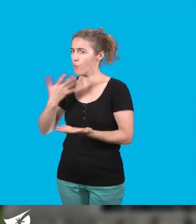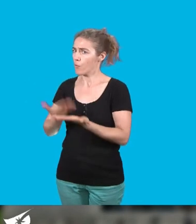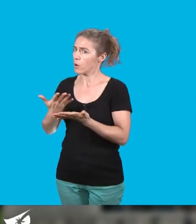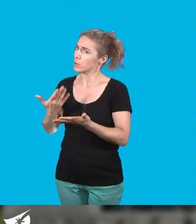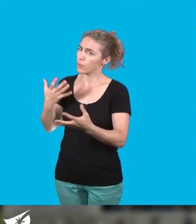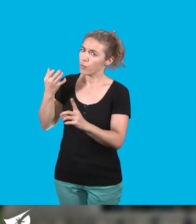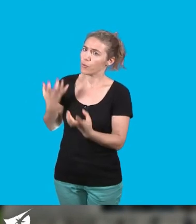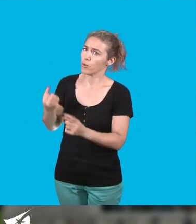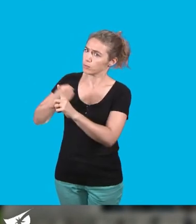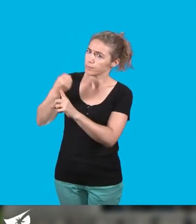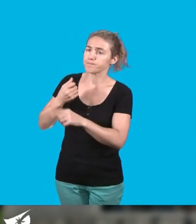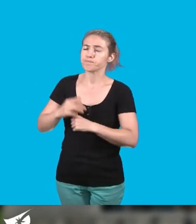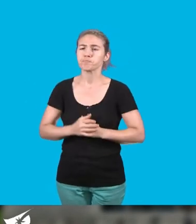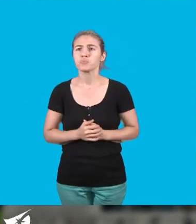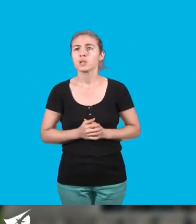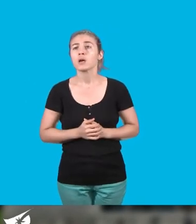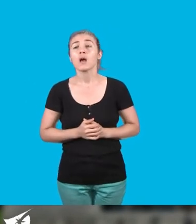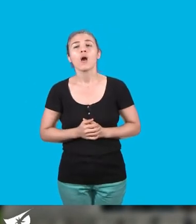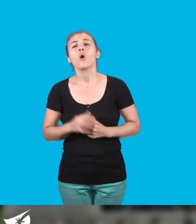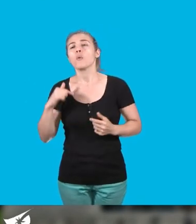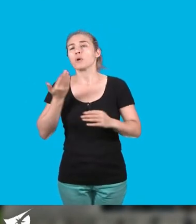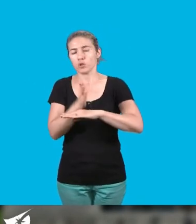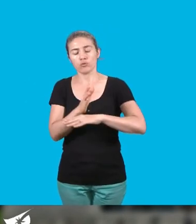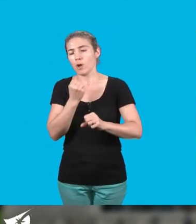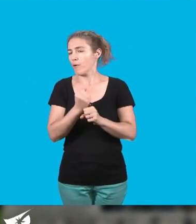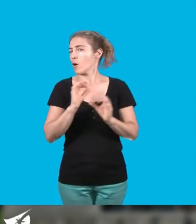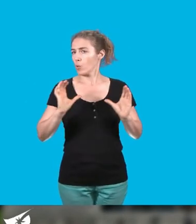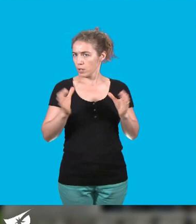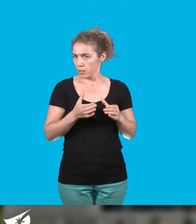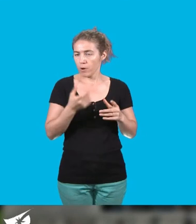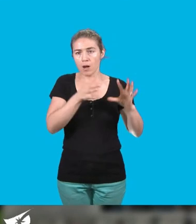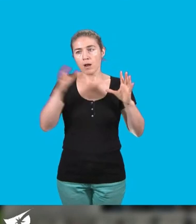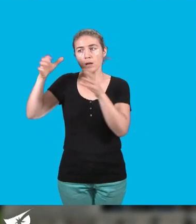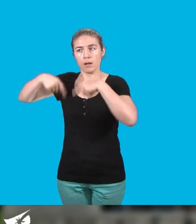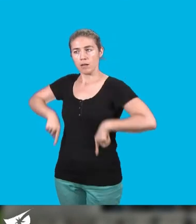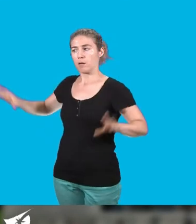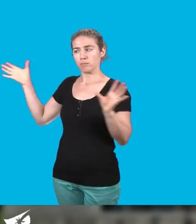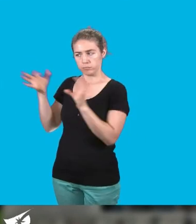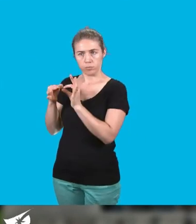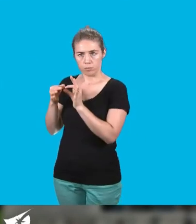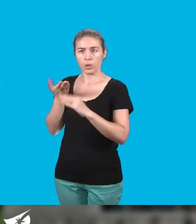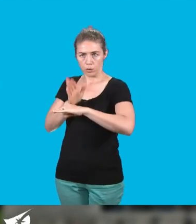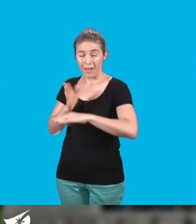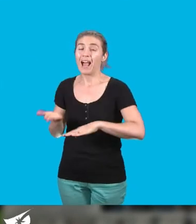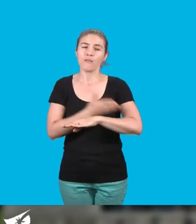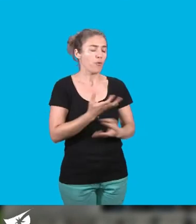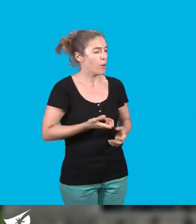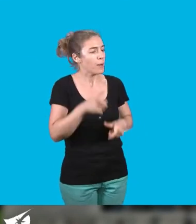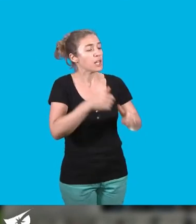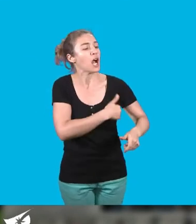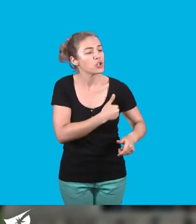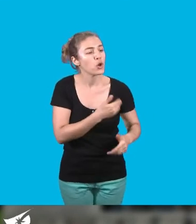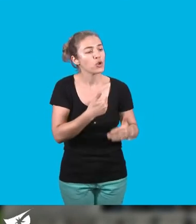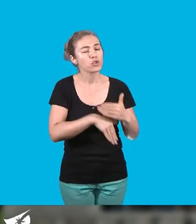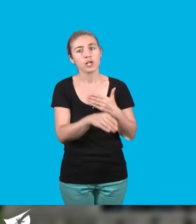la présentation de ce travail collectif mené en lien avec l'État, je souhaitais remercier l'ensemble des agents de la direction